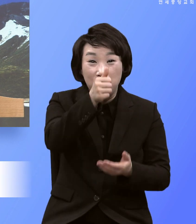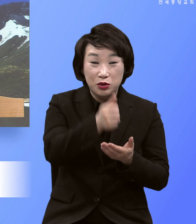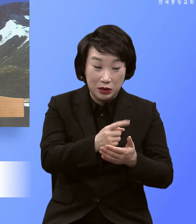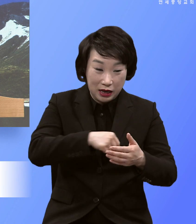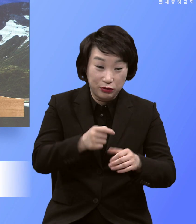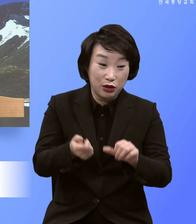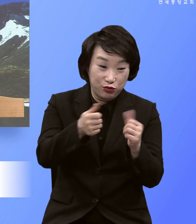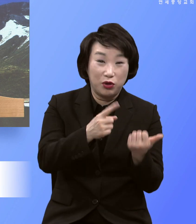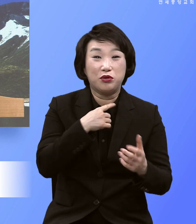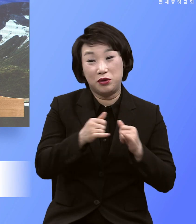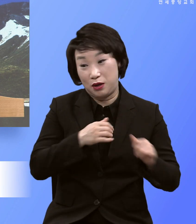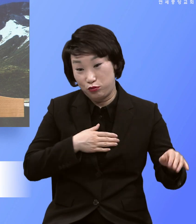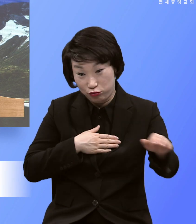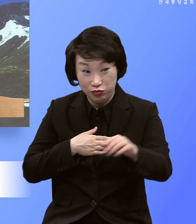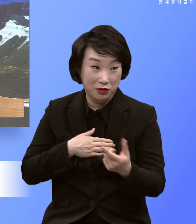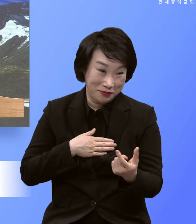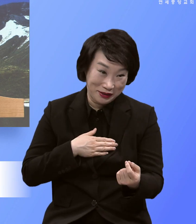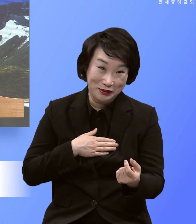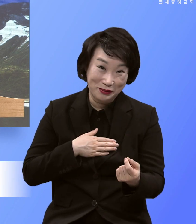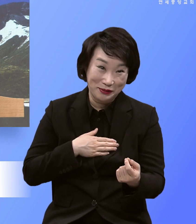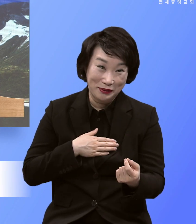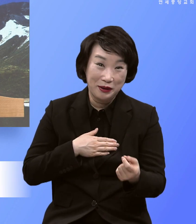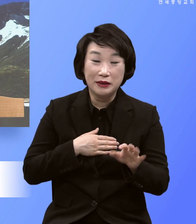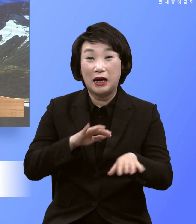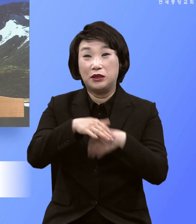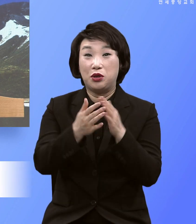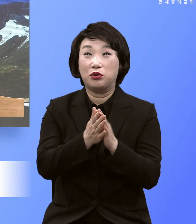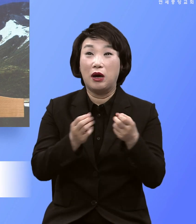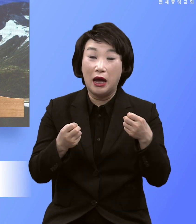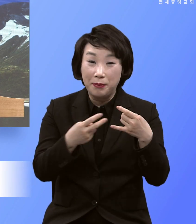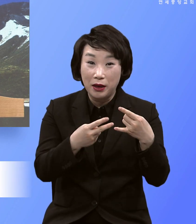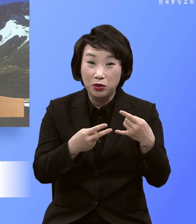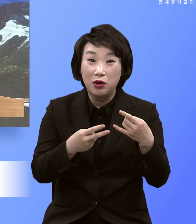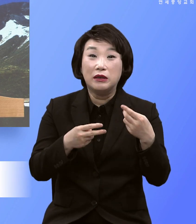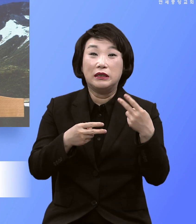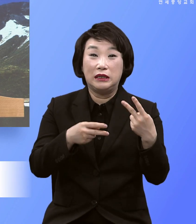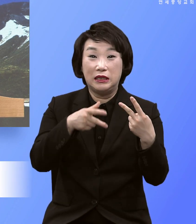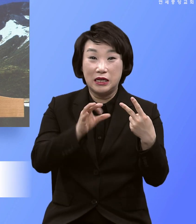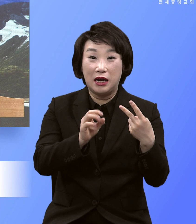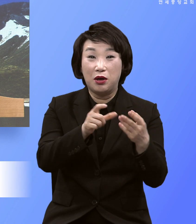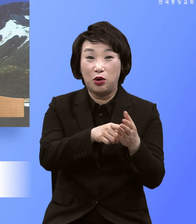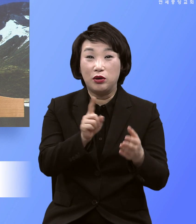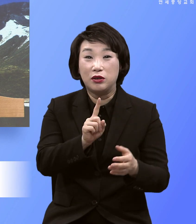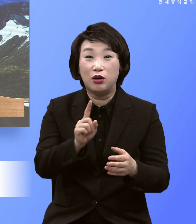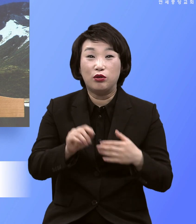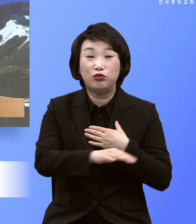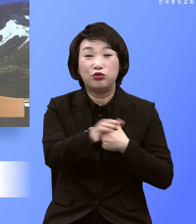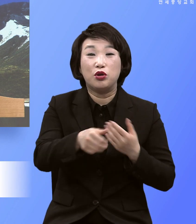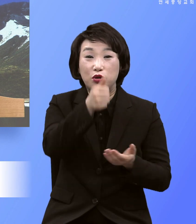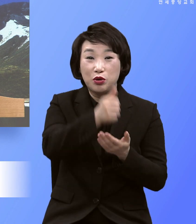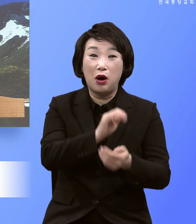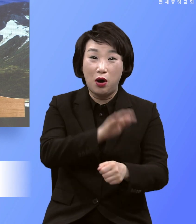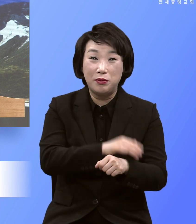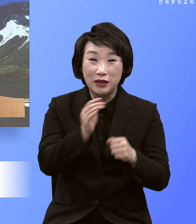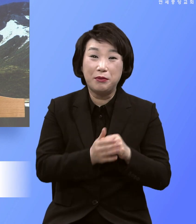아래서 죽었던 자인데 에베소서 2장 말씀대로 우린 죄 허물로 죽었던